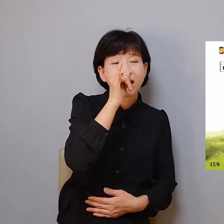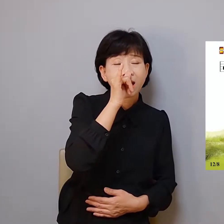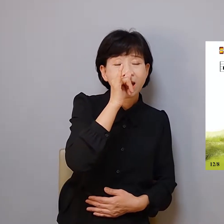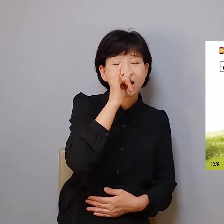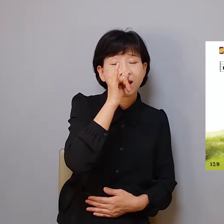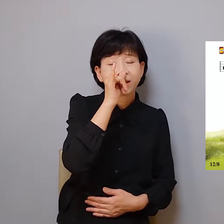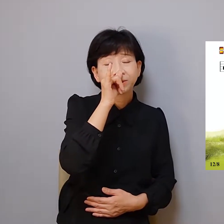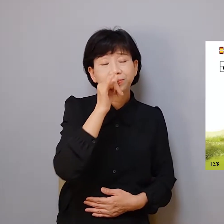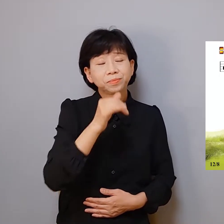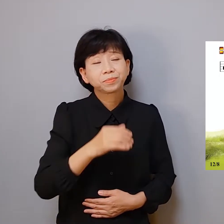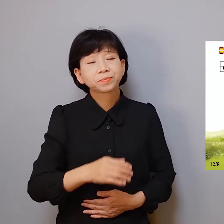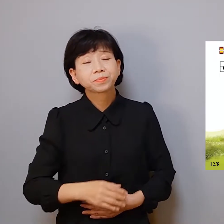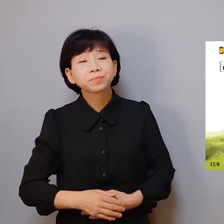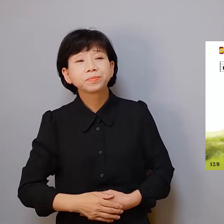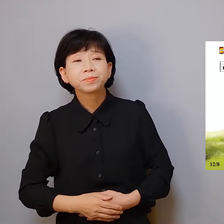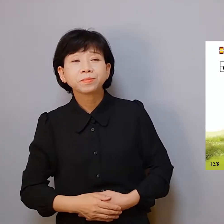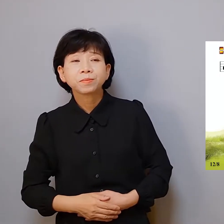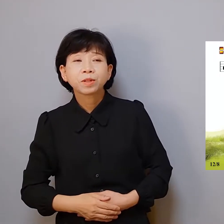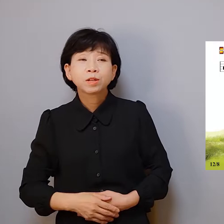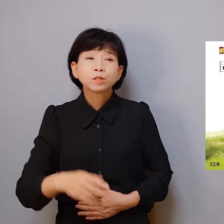연약합니다.